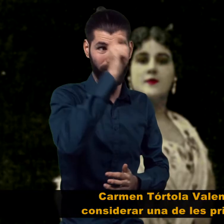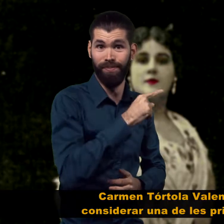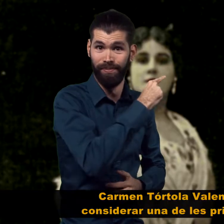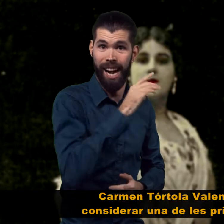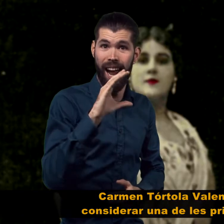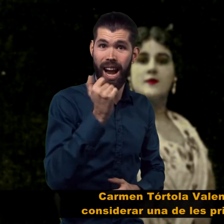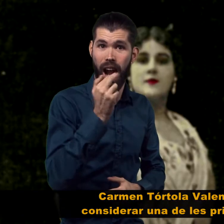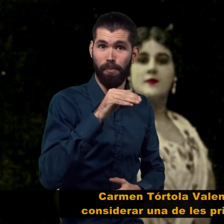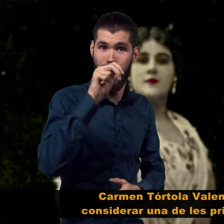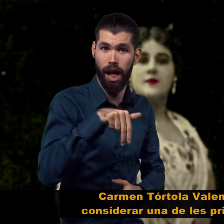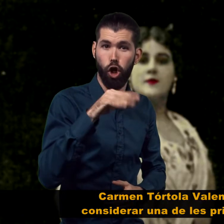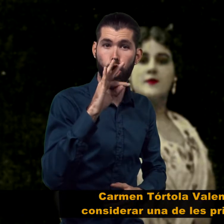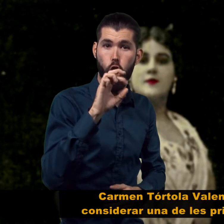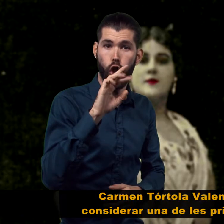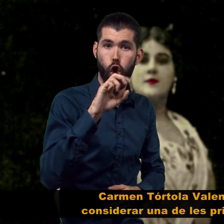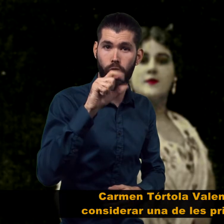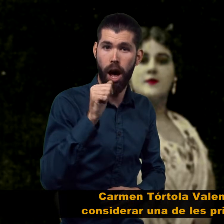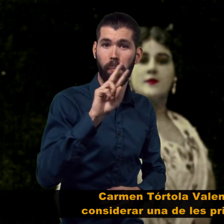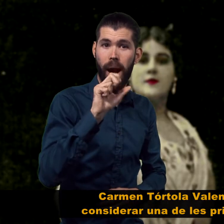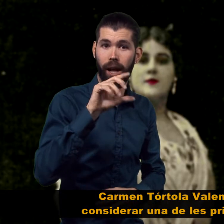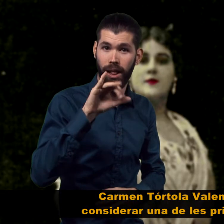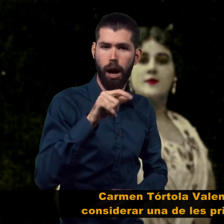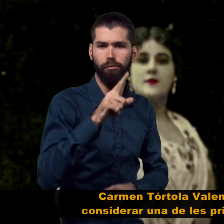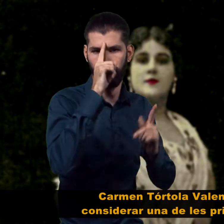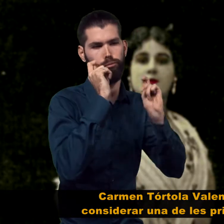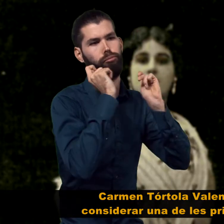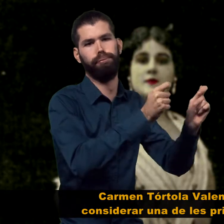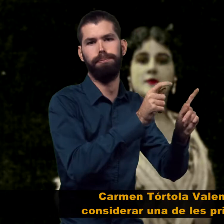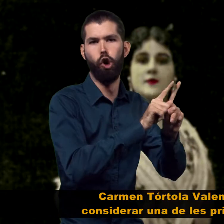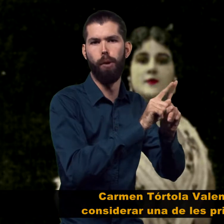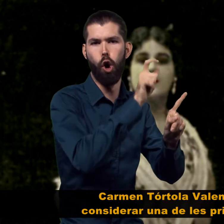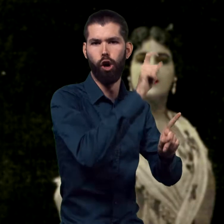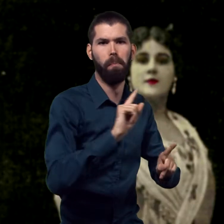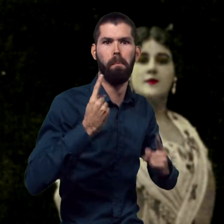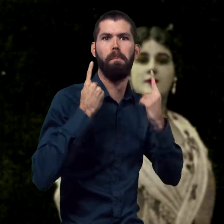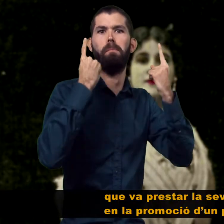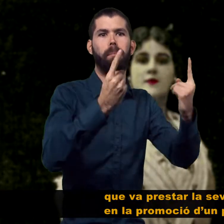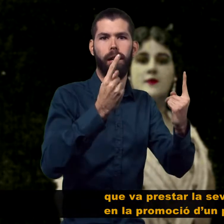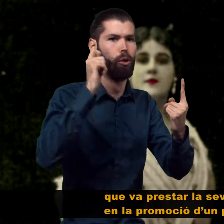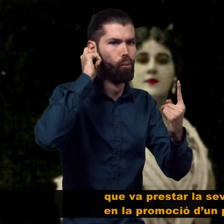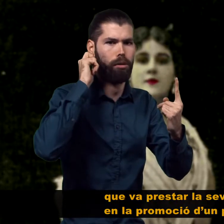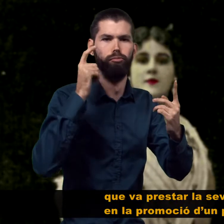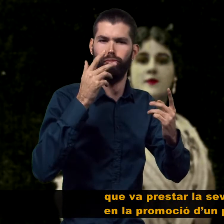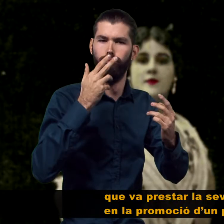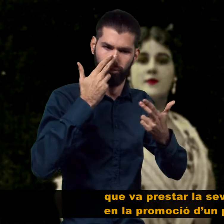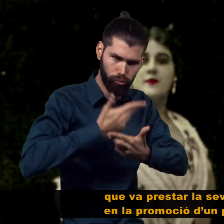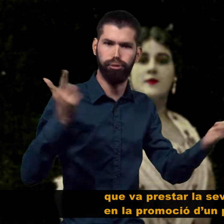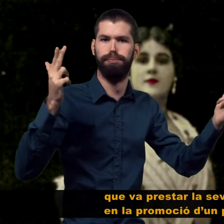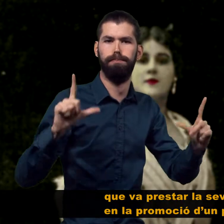Carmen Tórtola Valencia es pot considerar una de les primeres dones que va prestar la seva imatge en la promoció d'un producte.